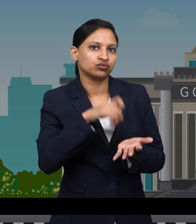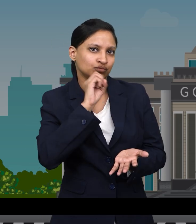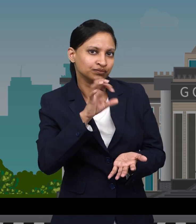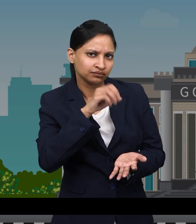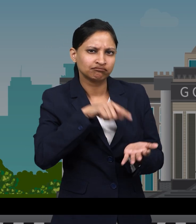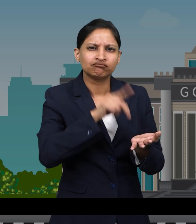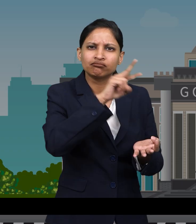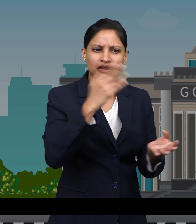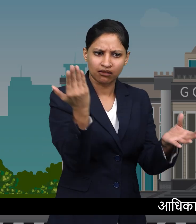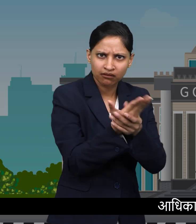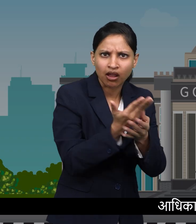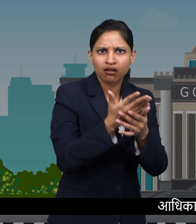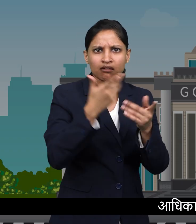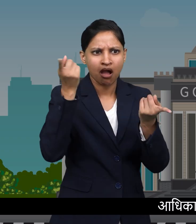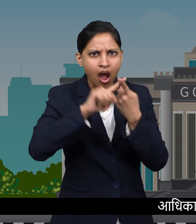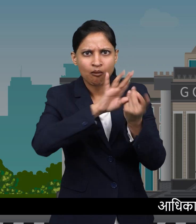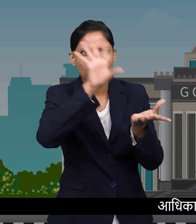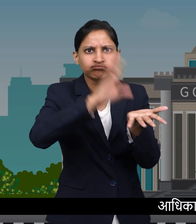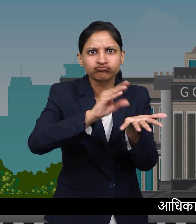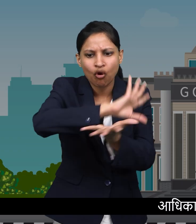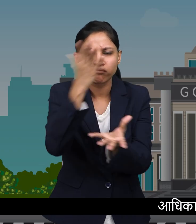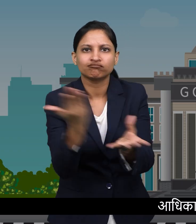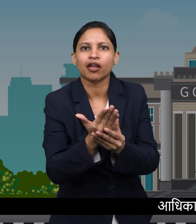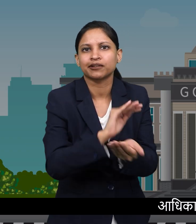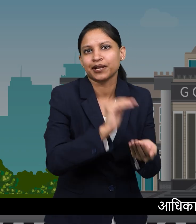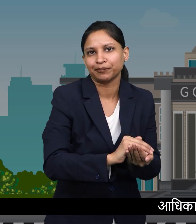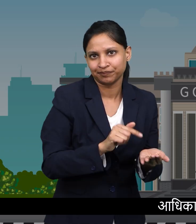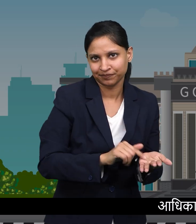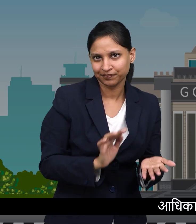रिपोर्ट, आधिकारिक रिकॉर्ड या दस्तावेज।